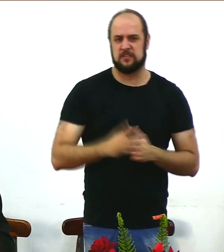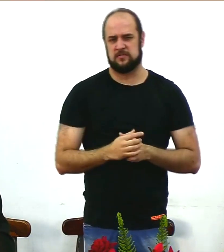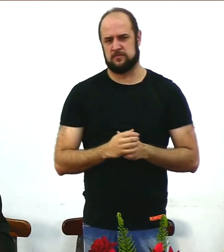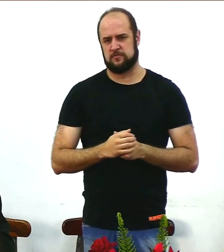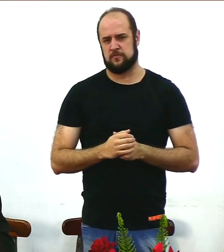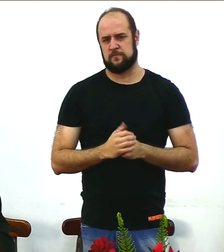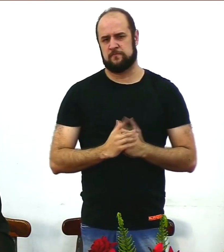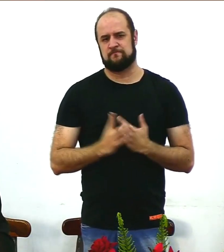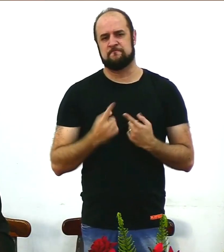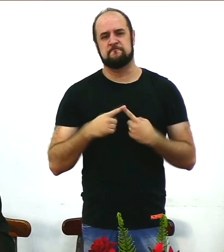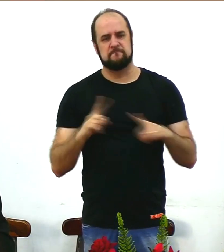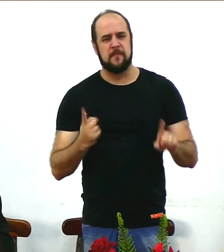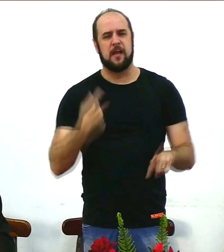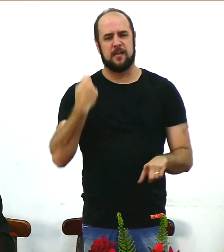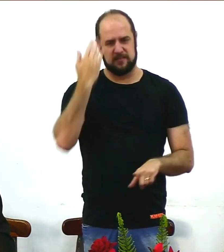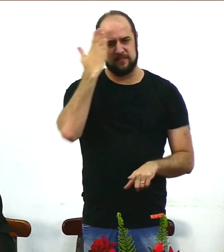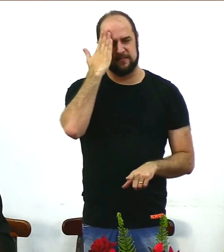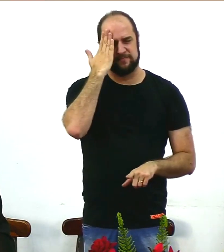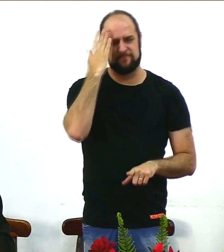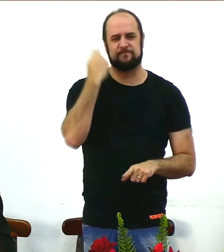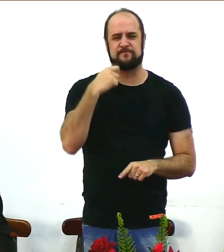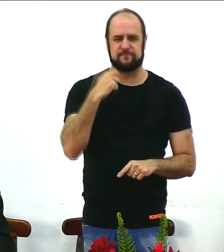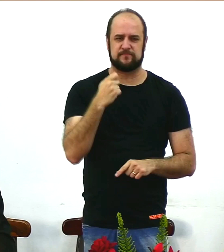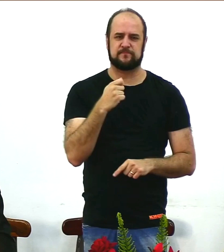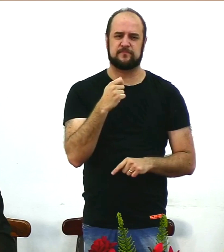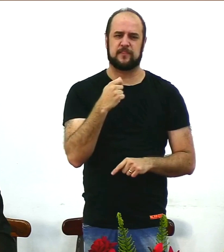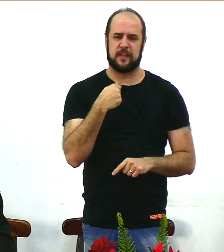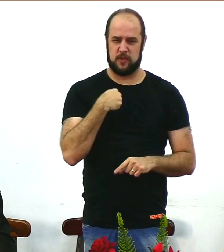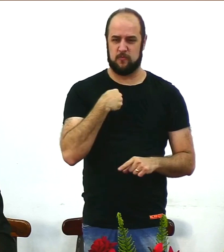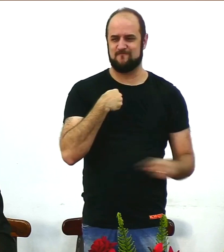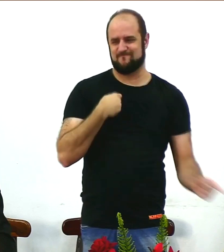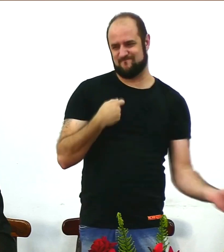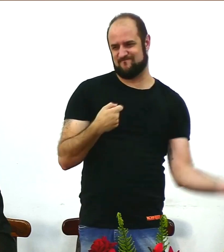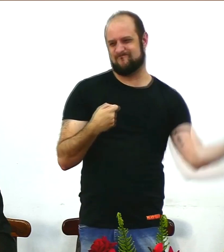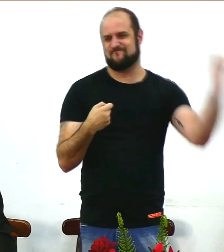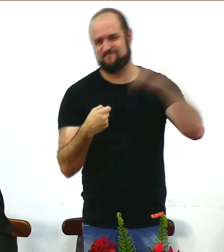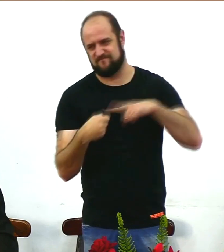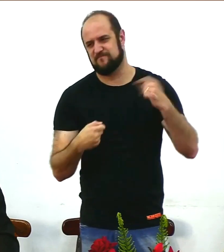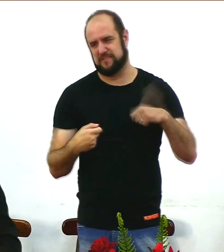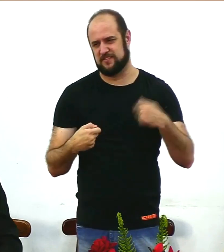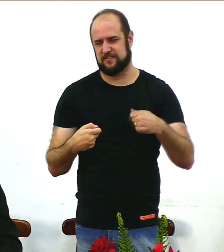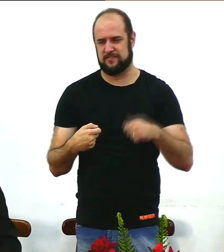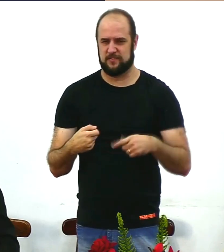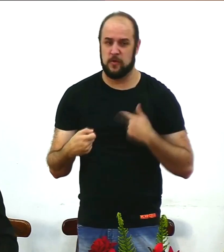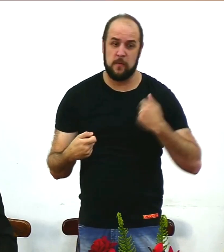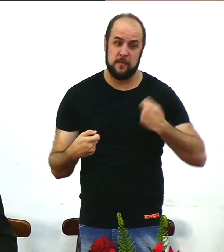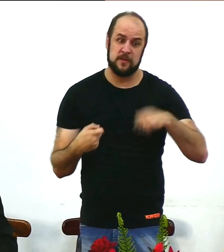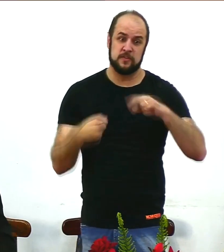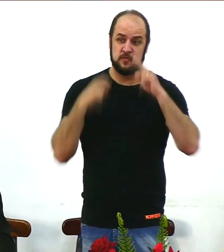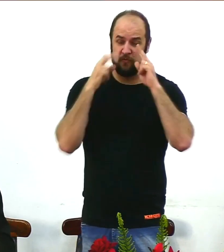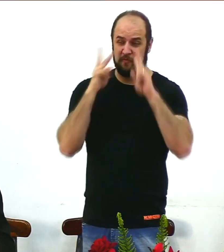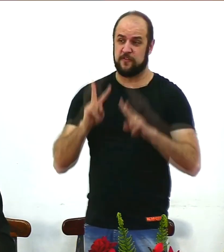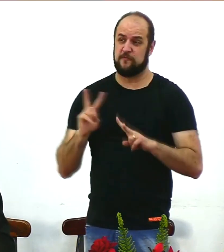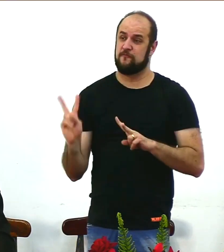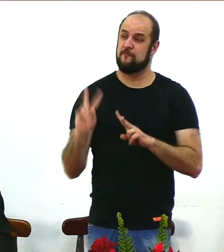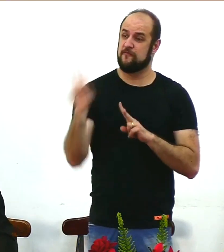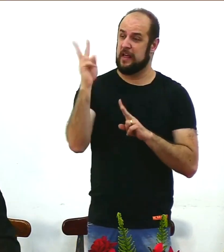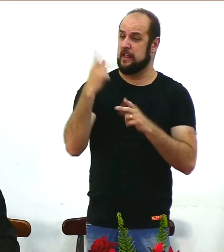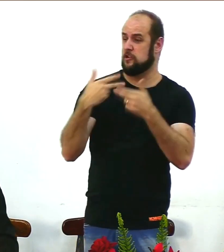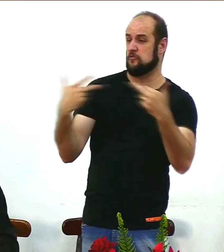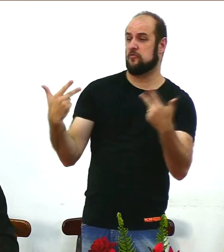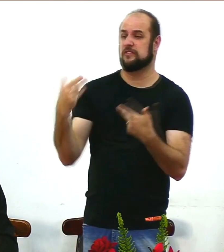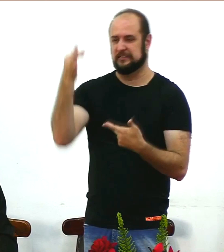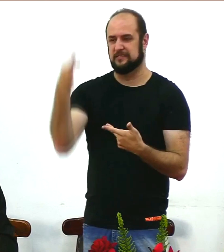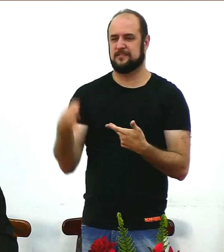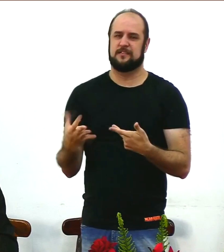para viver a vida de fé, a vida da igreja, a vida com os meus irmãos. E então, você se lembra, reverendo, um